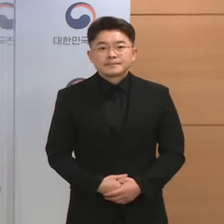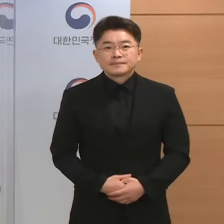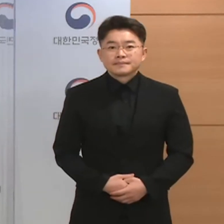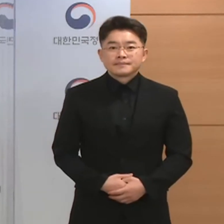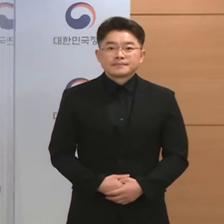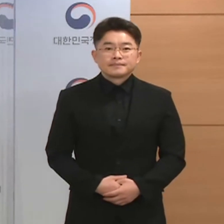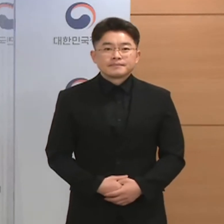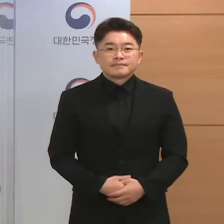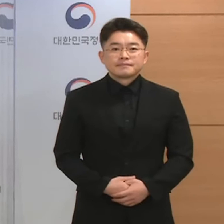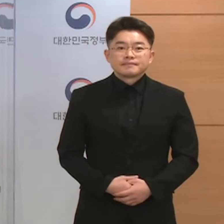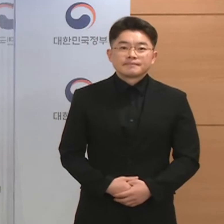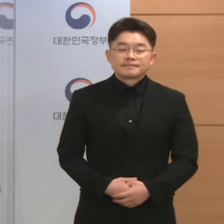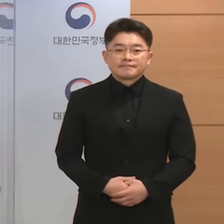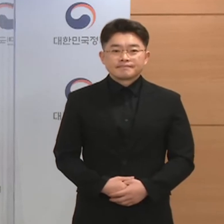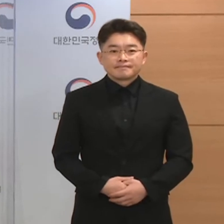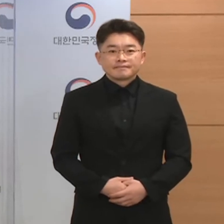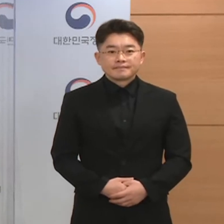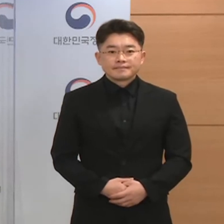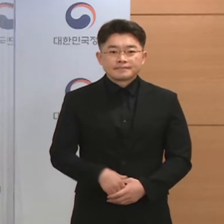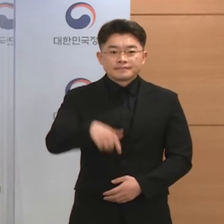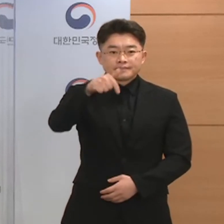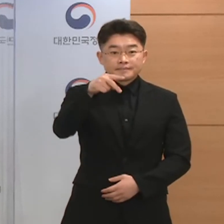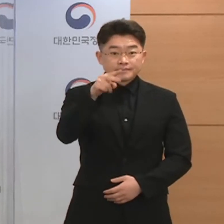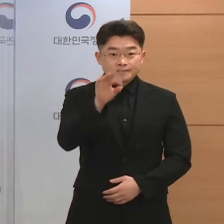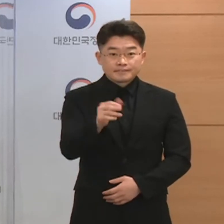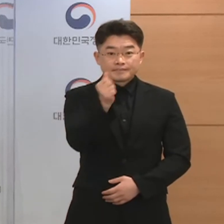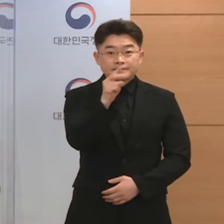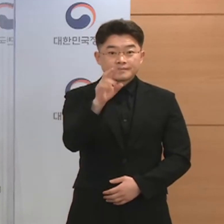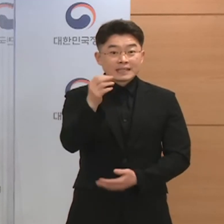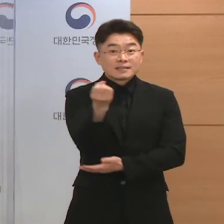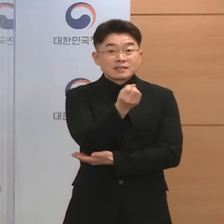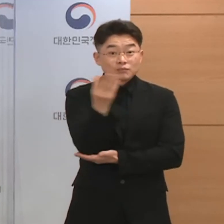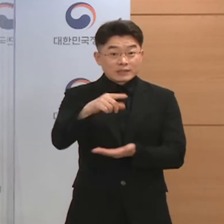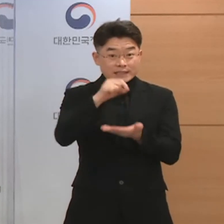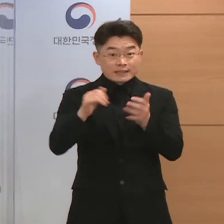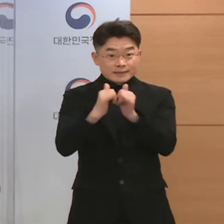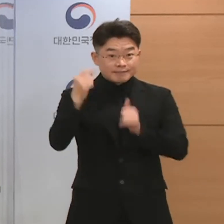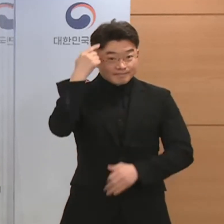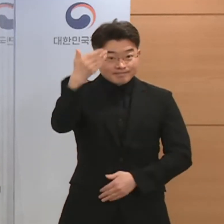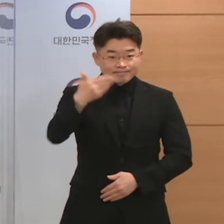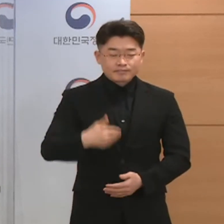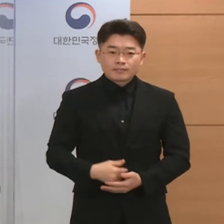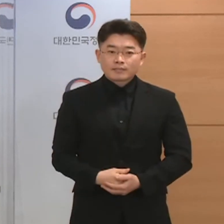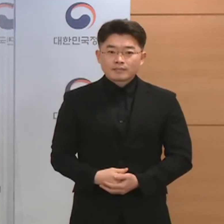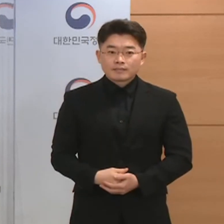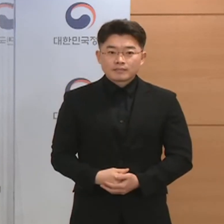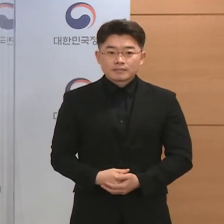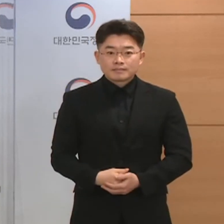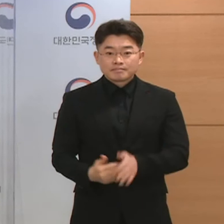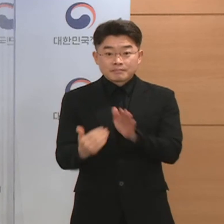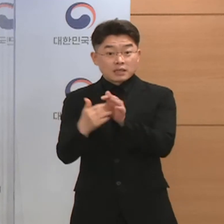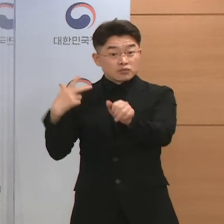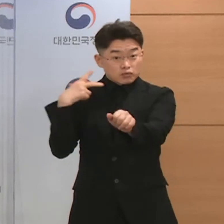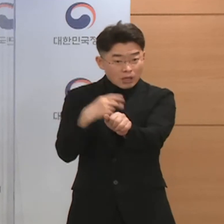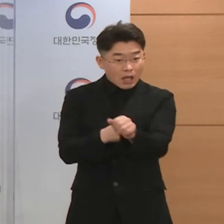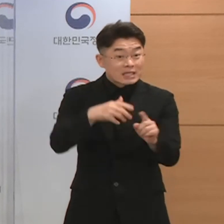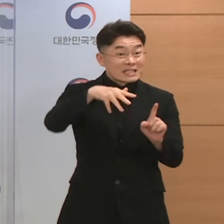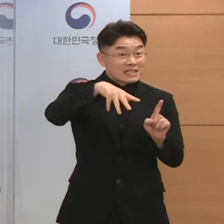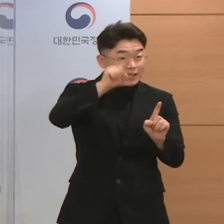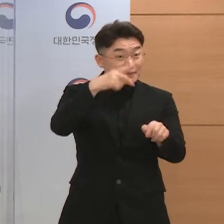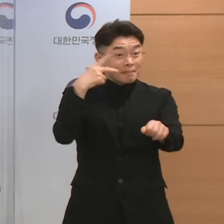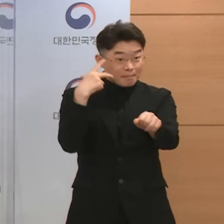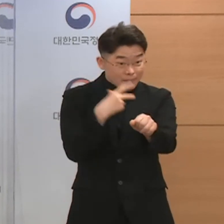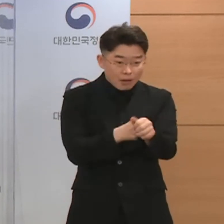네, 경향신문 조형국 기자님 질의입니다. 1차 접종은 예방효과가 상대적으로 떨어지는 데다가 국내